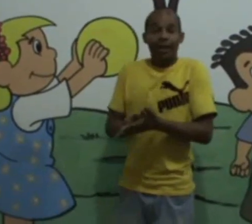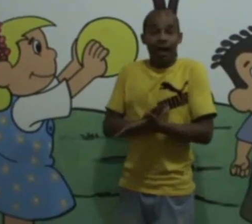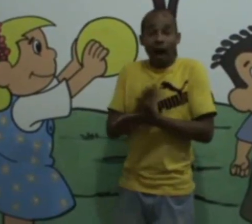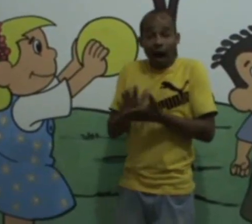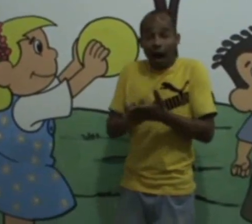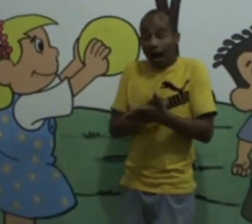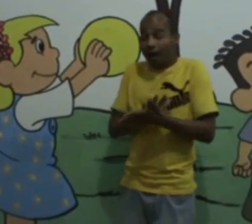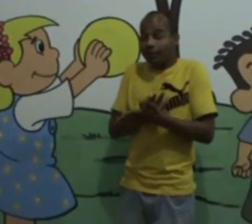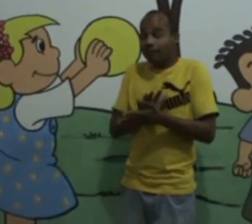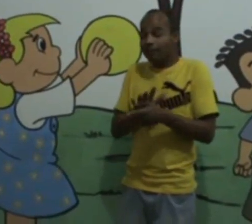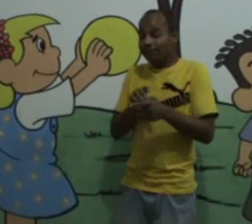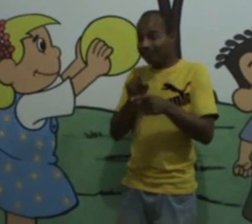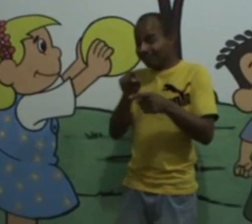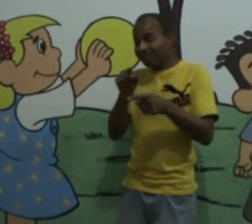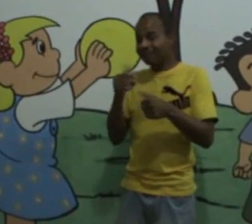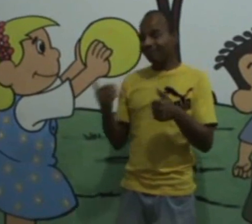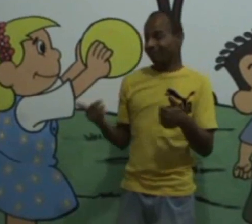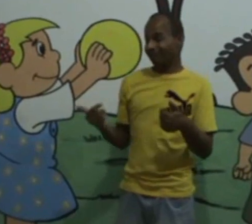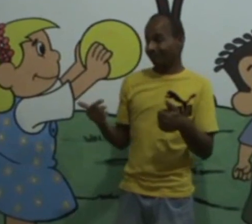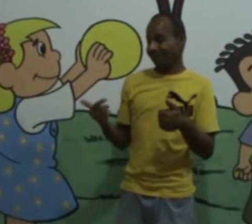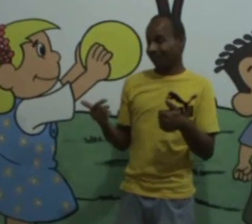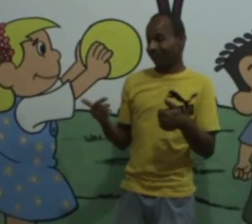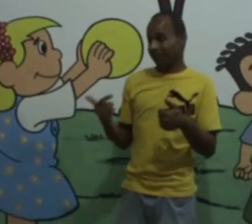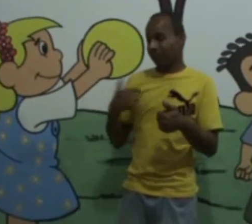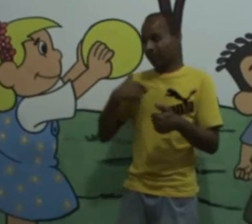aperto. Como é que seria estar no lugar dele?